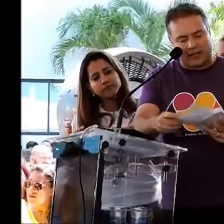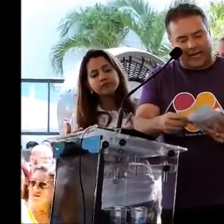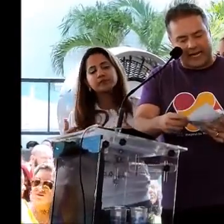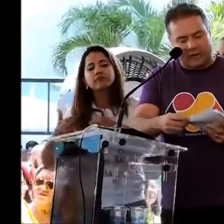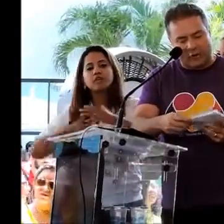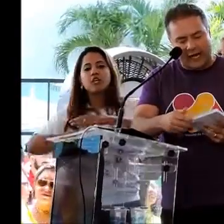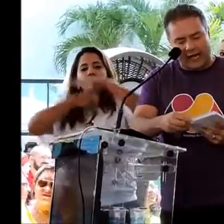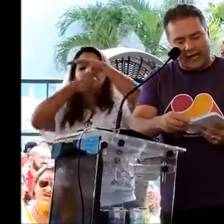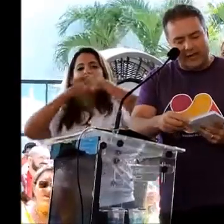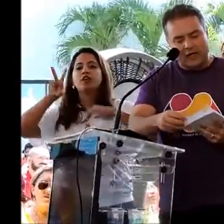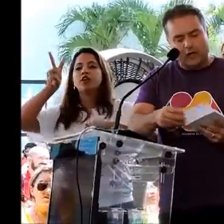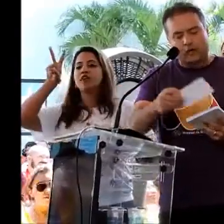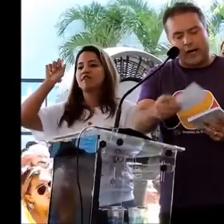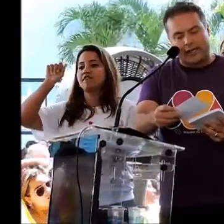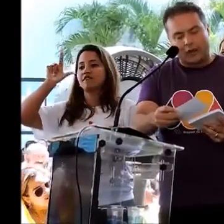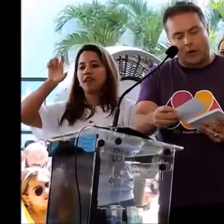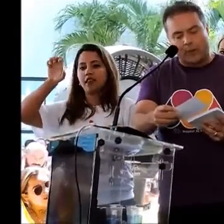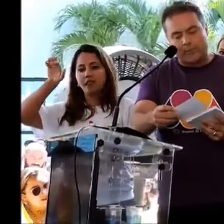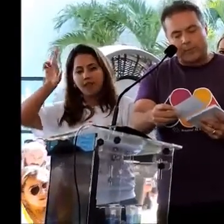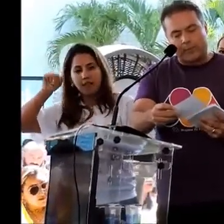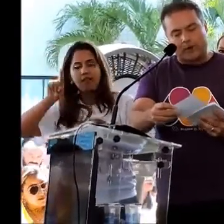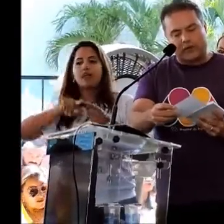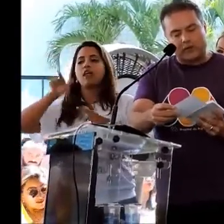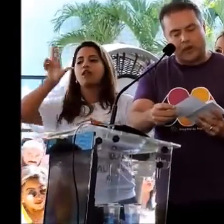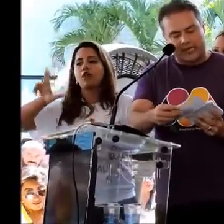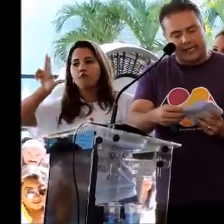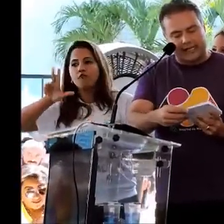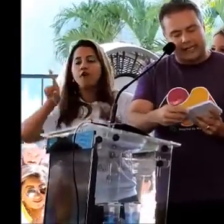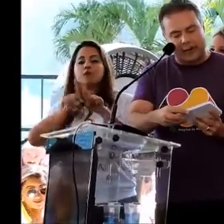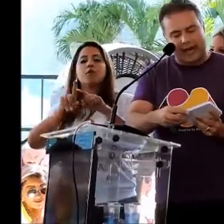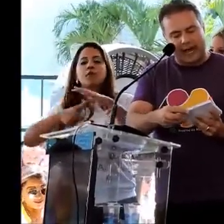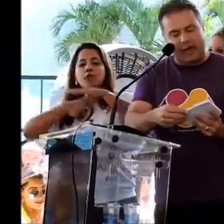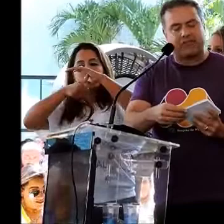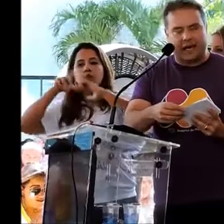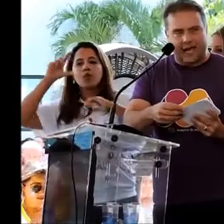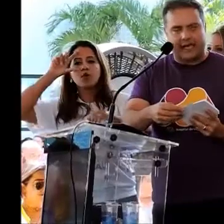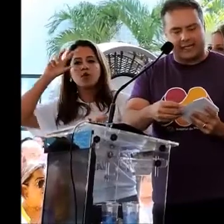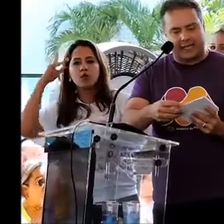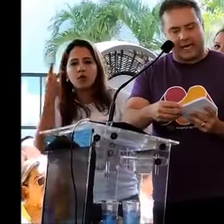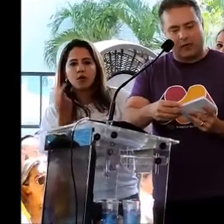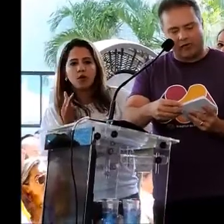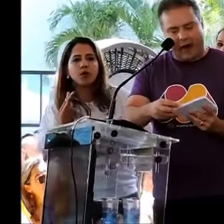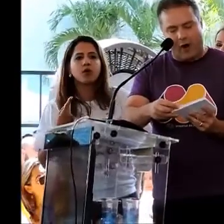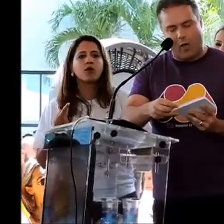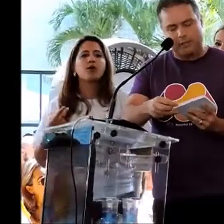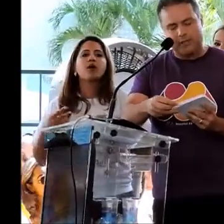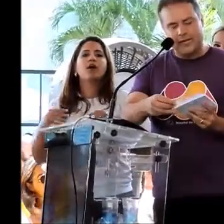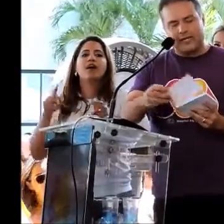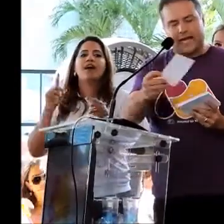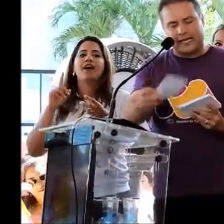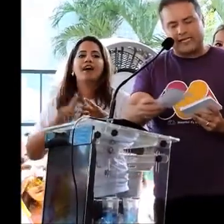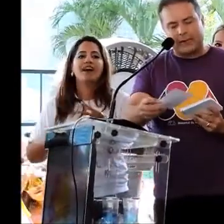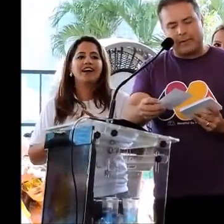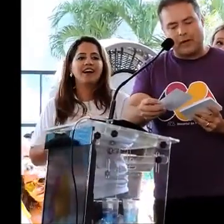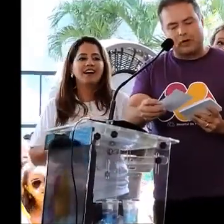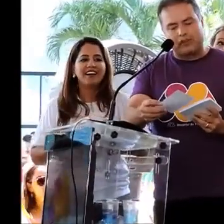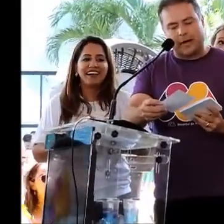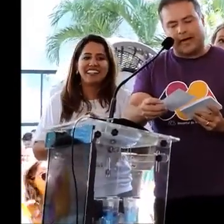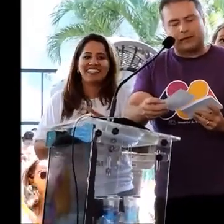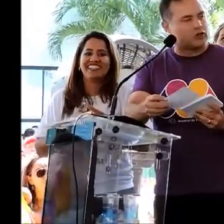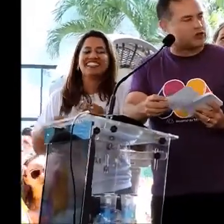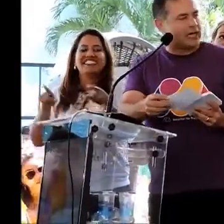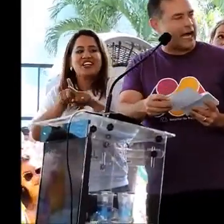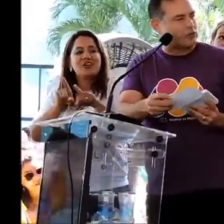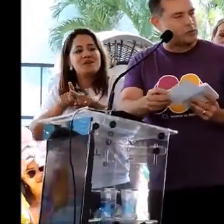da reitora Valéria Correia, do reitor professor Henrique da UNEAL, a Valéria da UFAL. Está aqui também